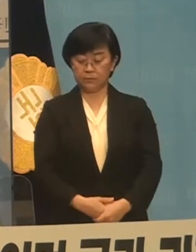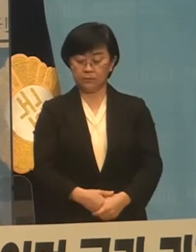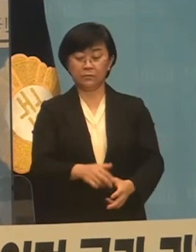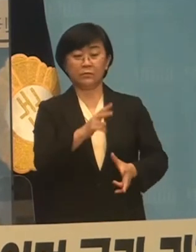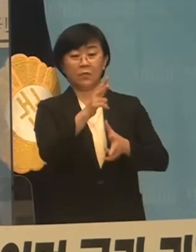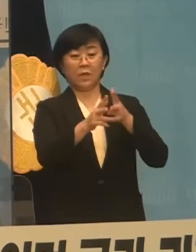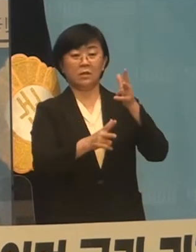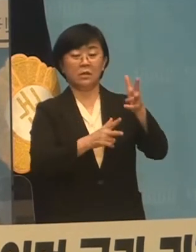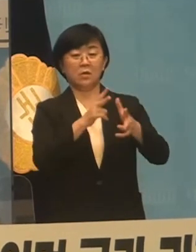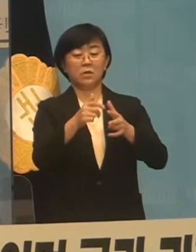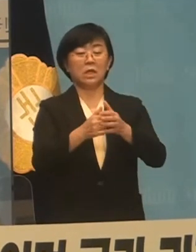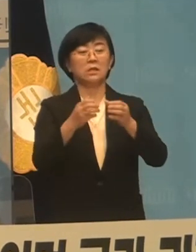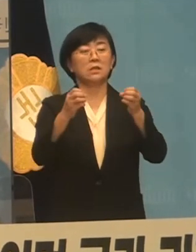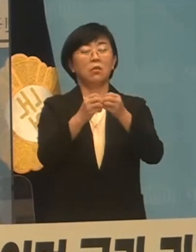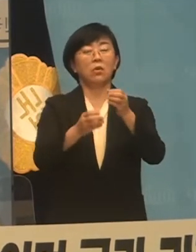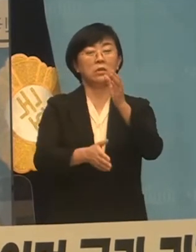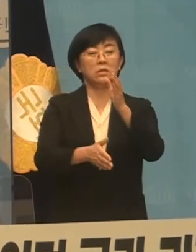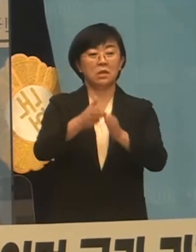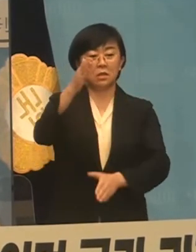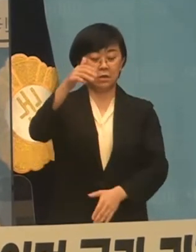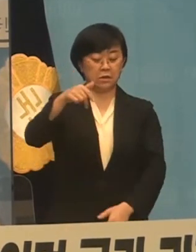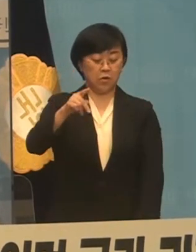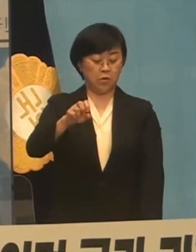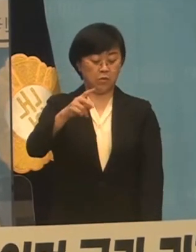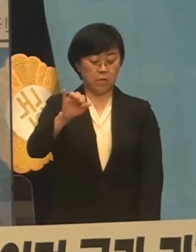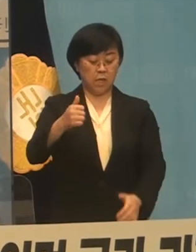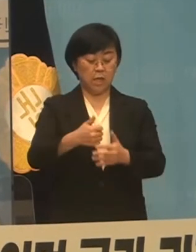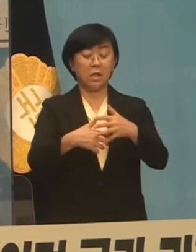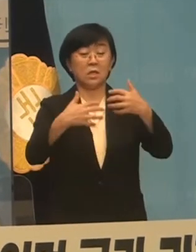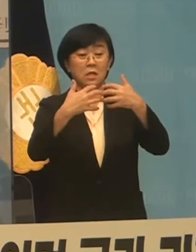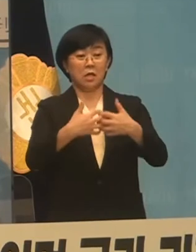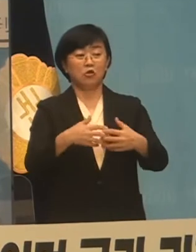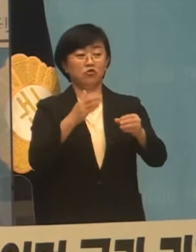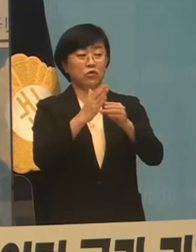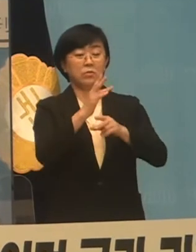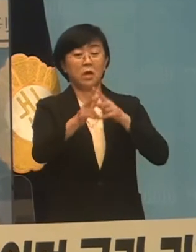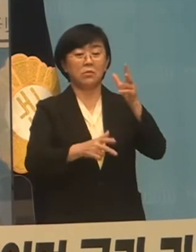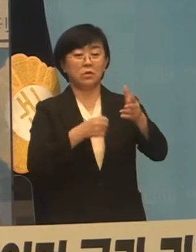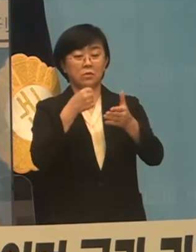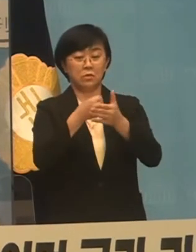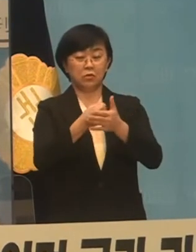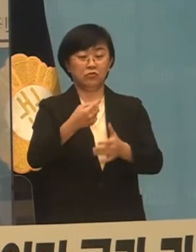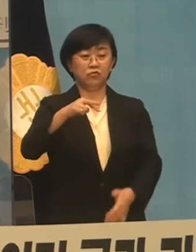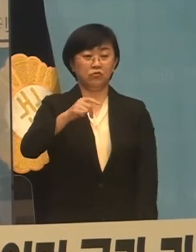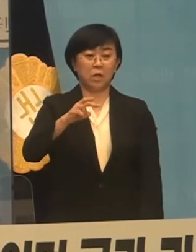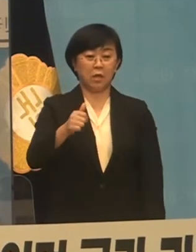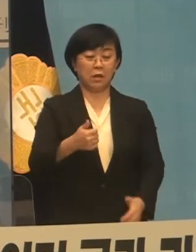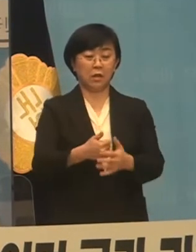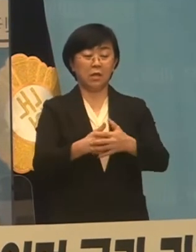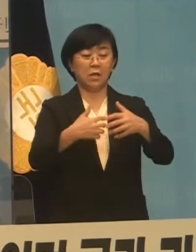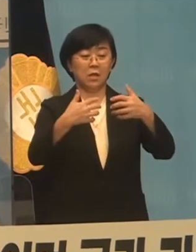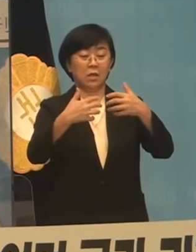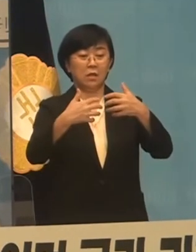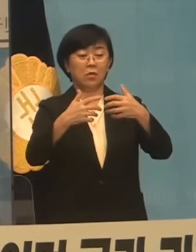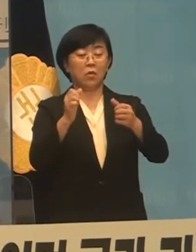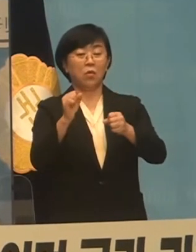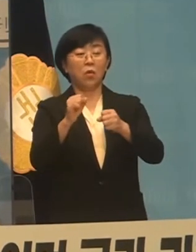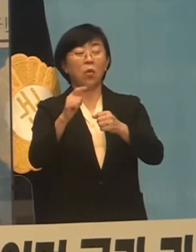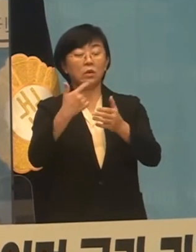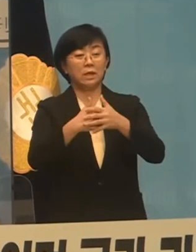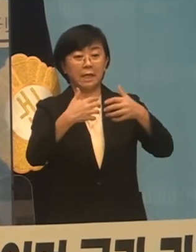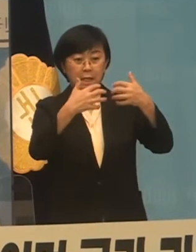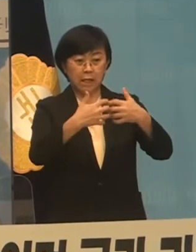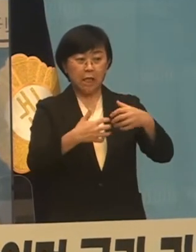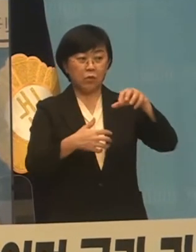사업의 클러스터로 창원시를 정밀기계 중심 사업장으로 선정을 했고 두산공작기계를 핵심 사업장으로